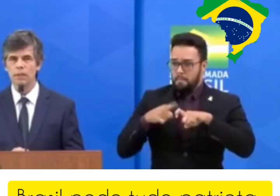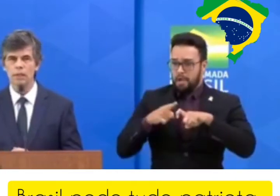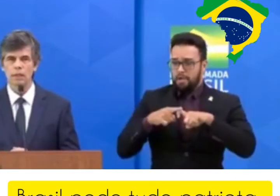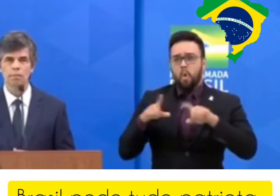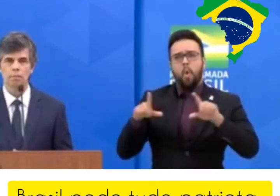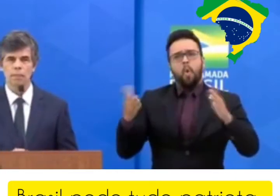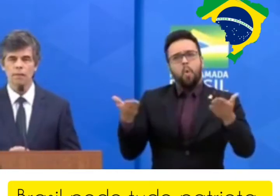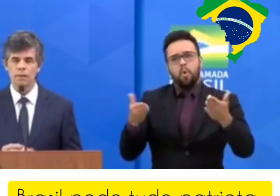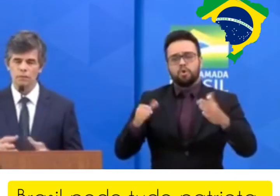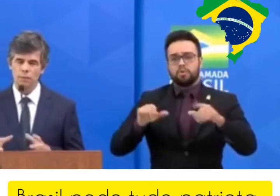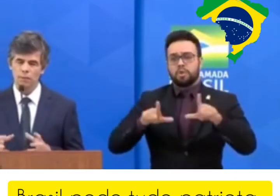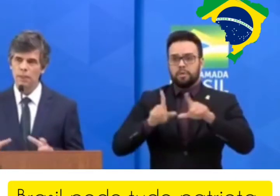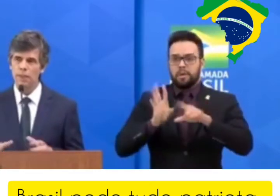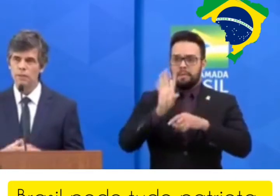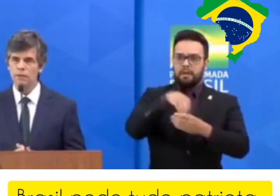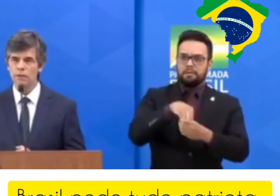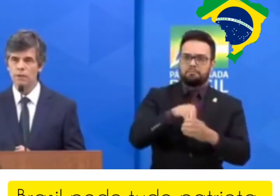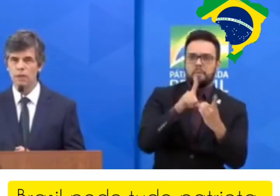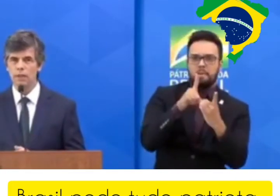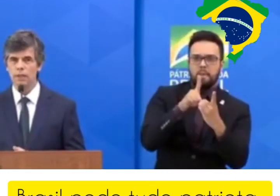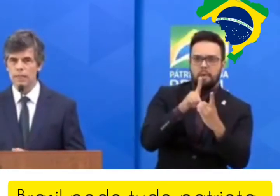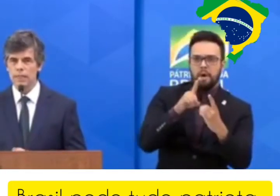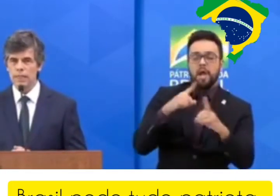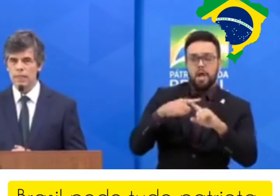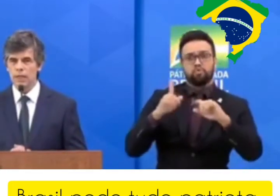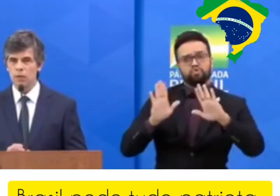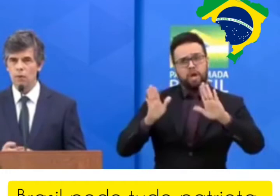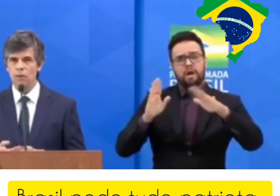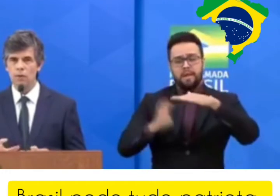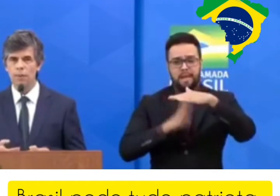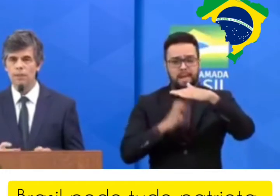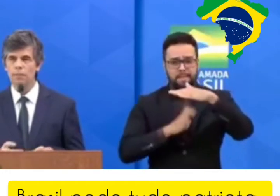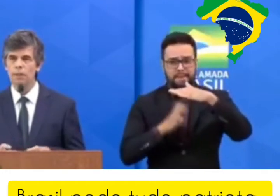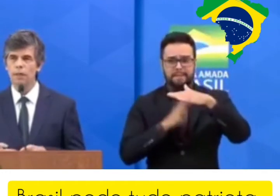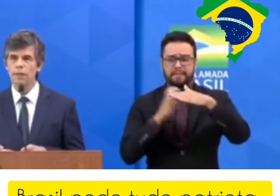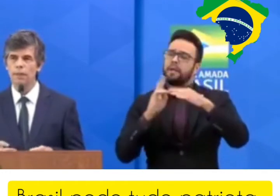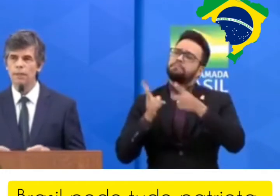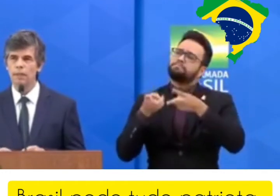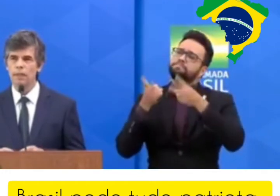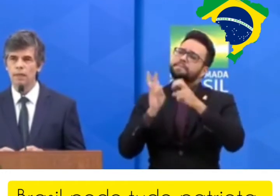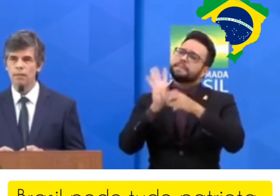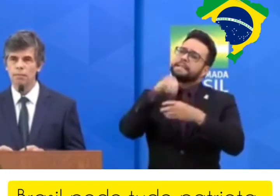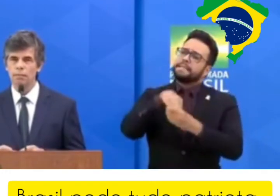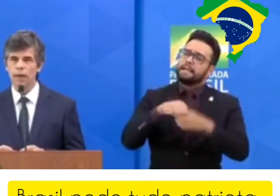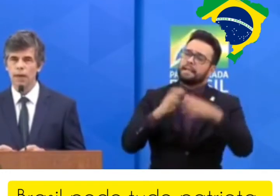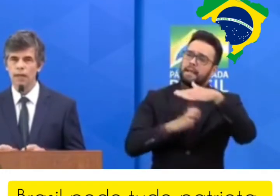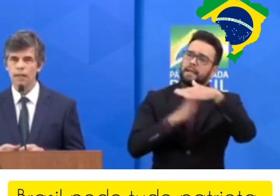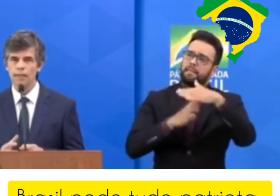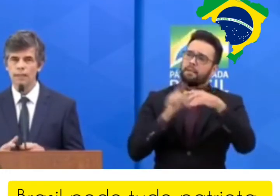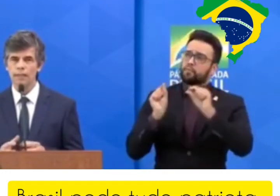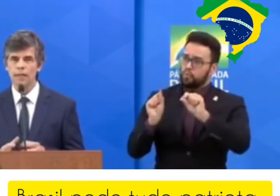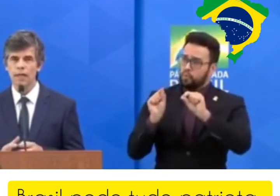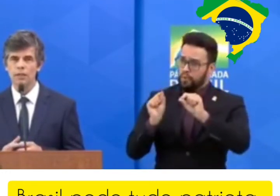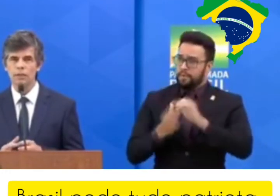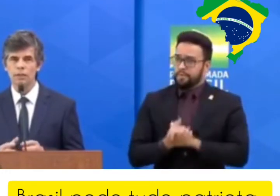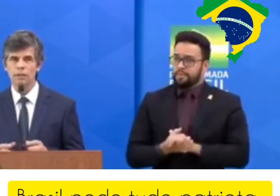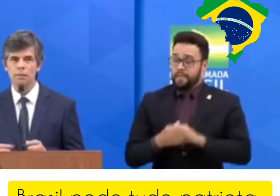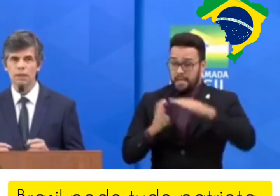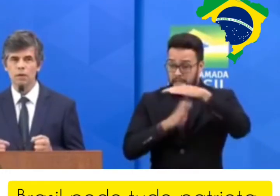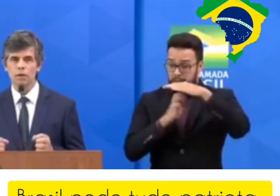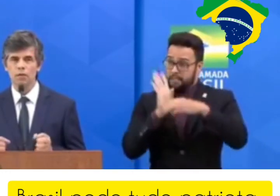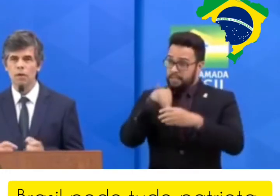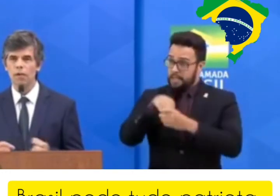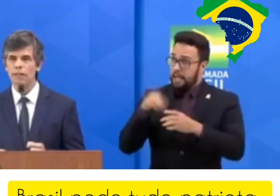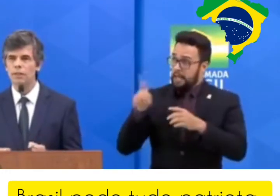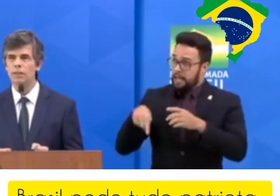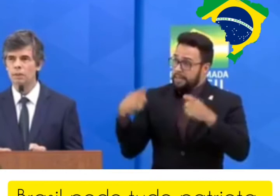eu até tive uma empresa, eu vim da área. E uma coisa que eu percebia na empresa é a necessidade de você